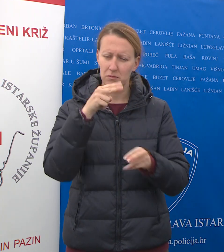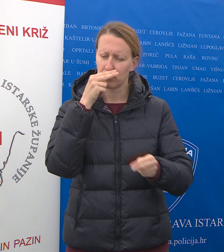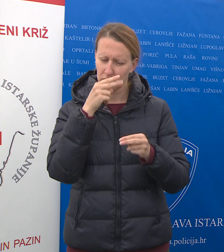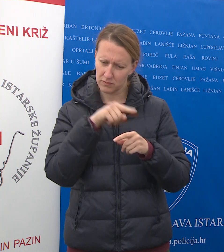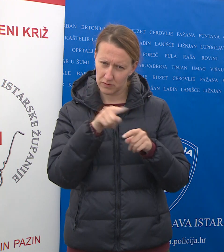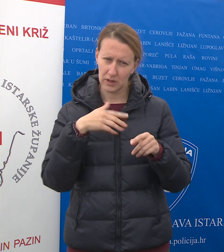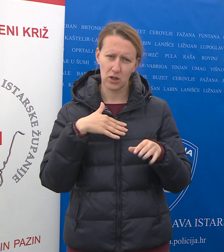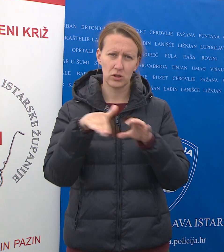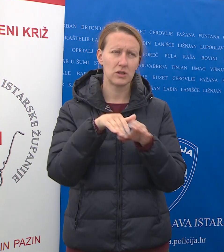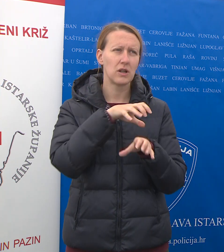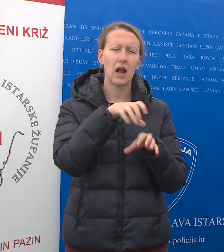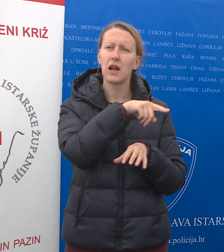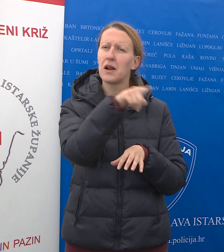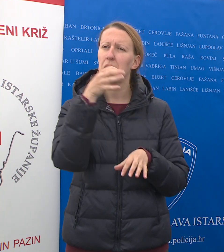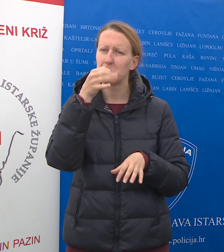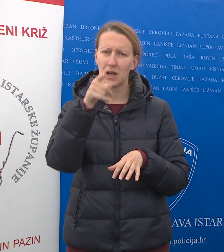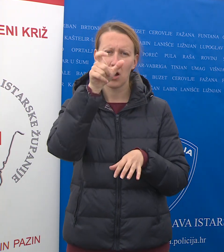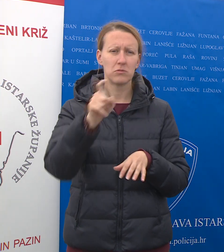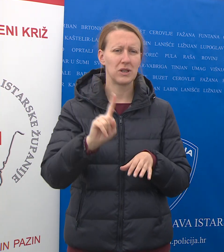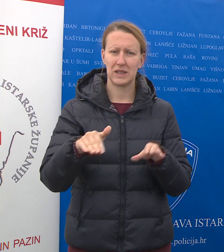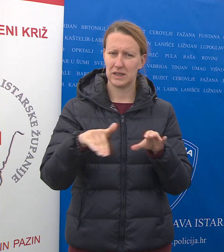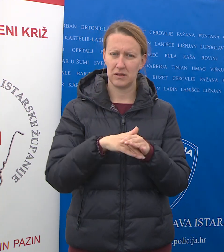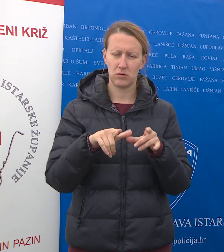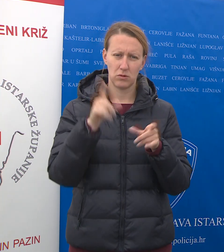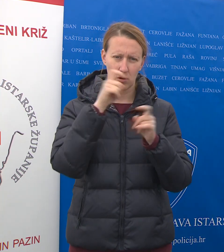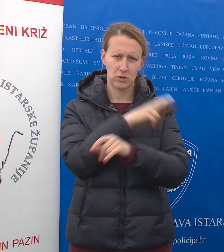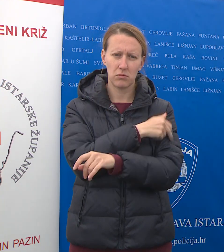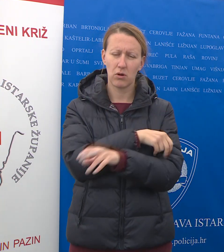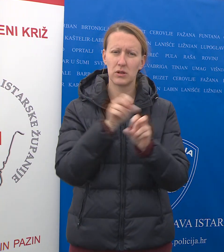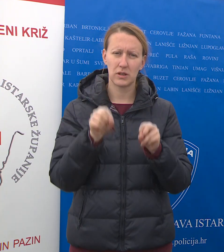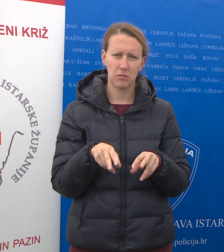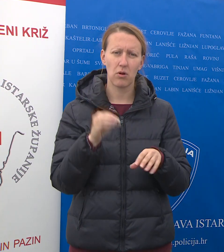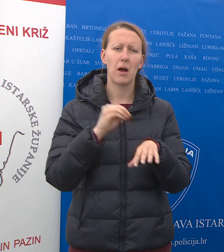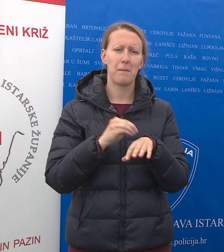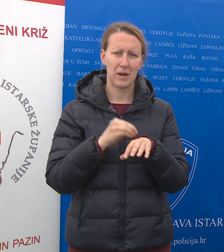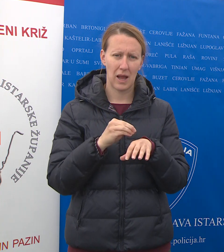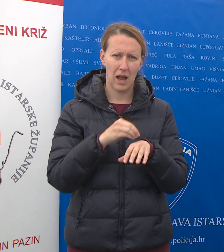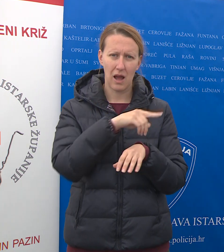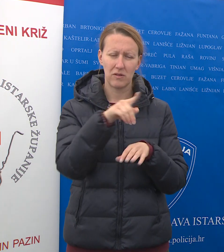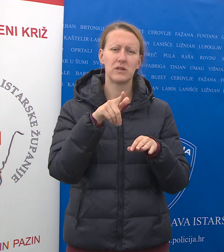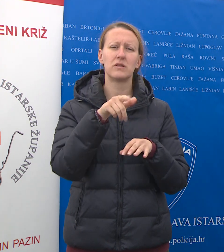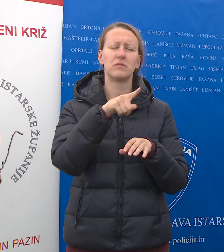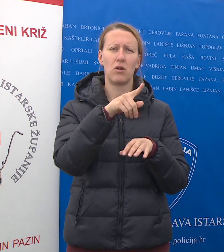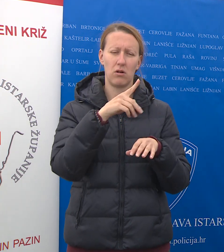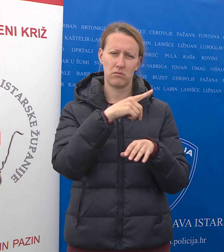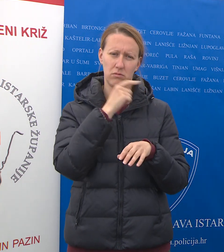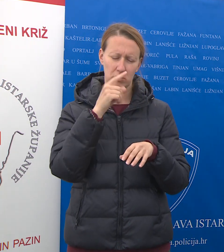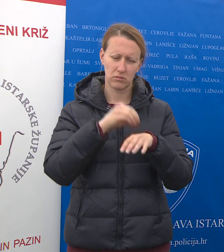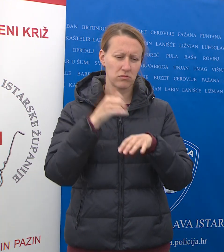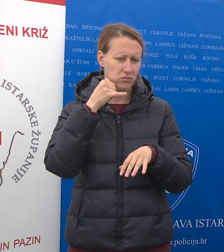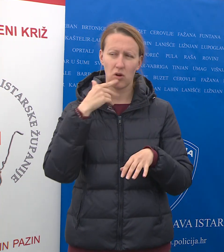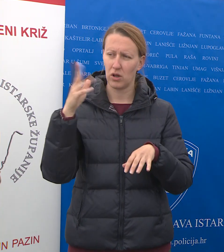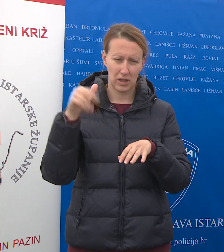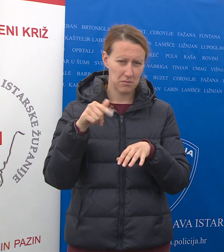smo među našim zaposlenicima, ta osoba nije zaposlena u Općoj bolnici Pula, prijavili smo nadležnim institucijama dojavu